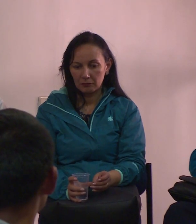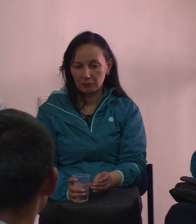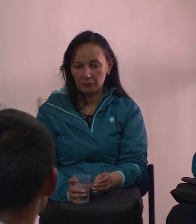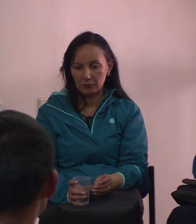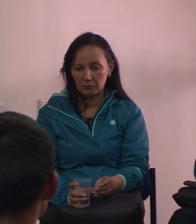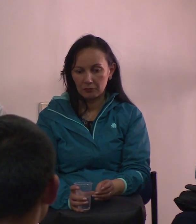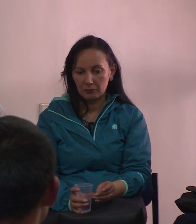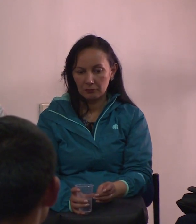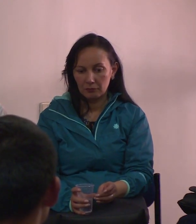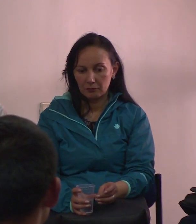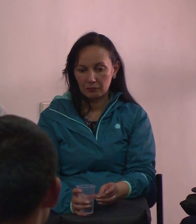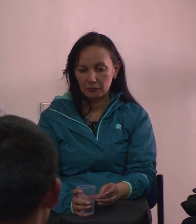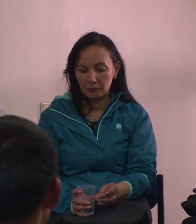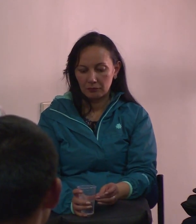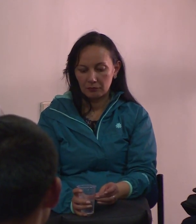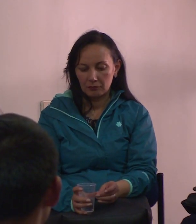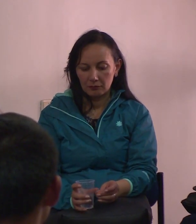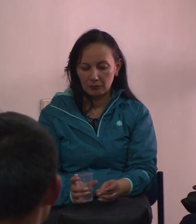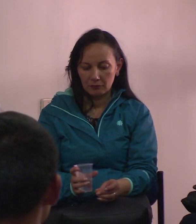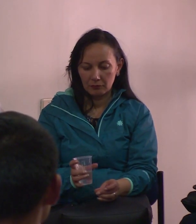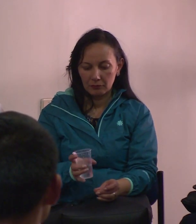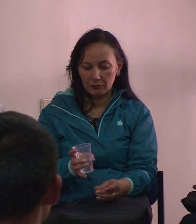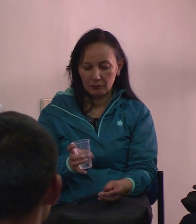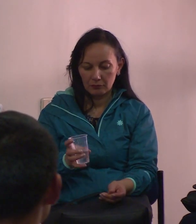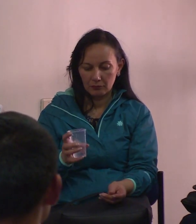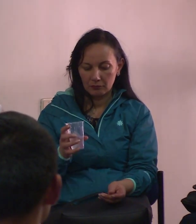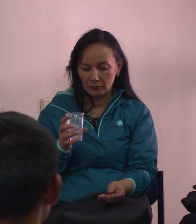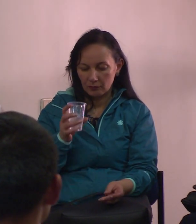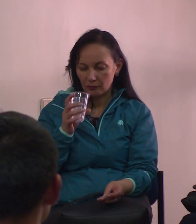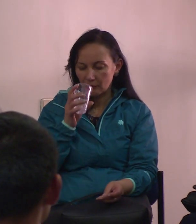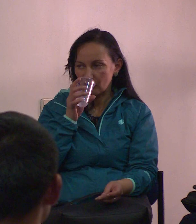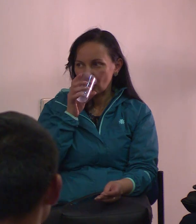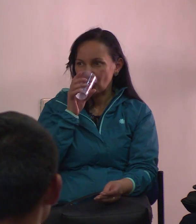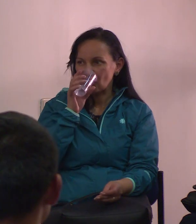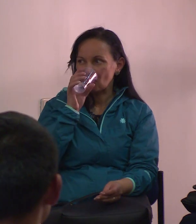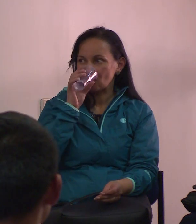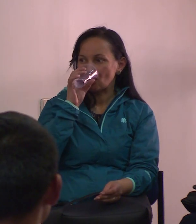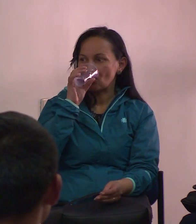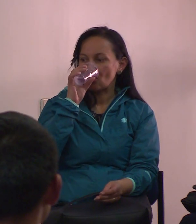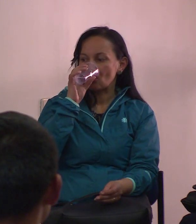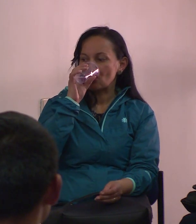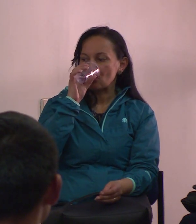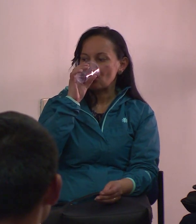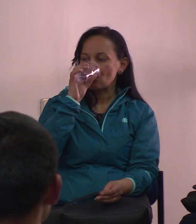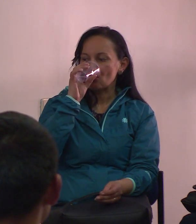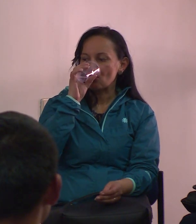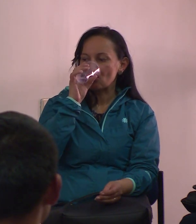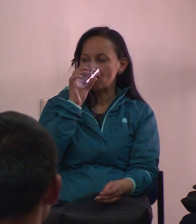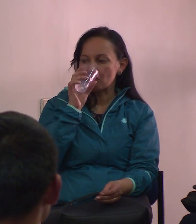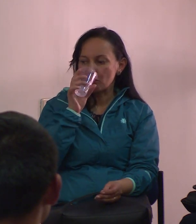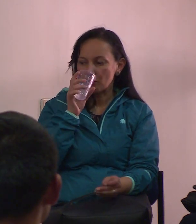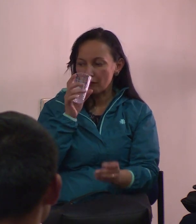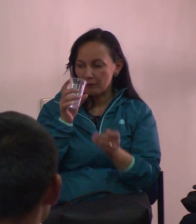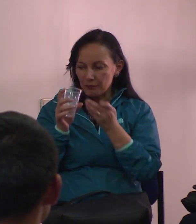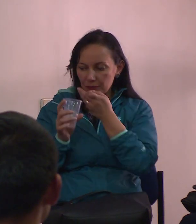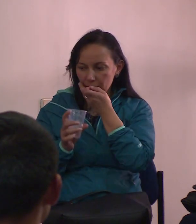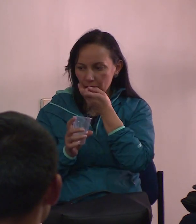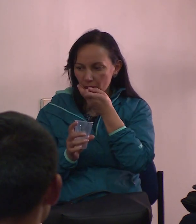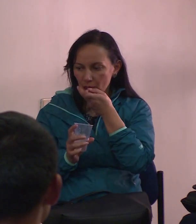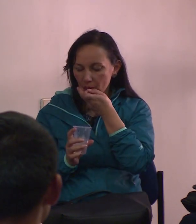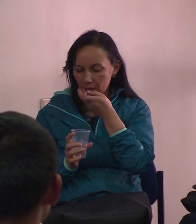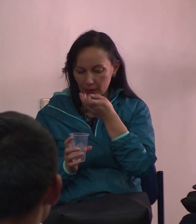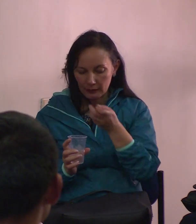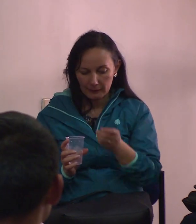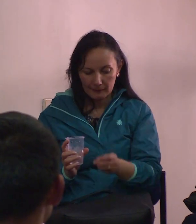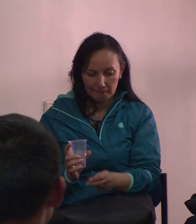proyectos, porque sí, también lo hablo desde los procesos de autoevaluación del proyecto curricular, nos